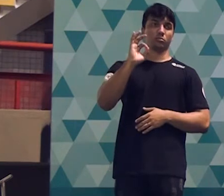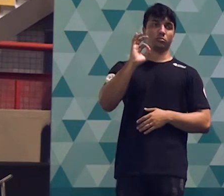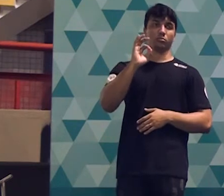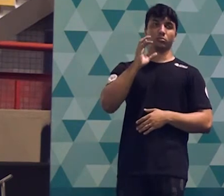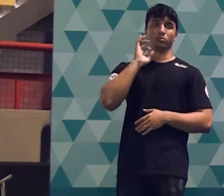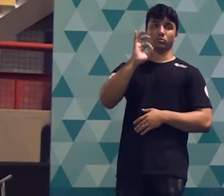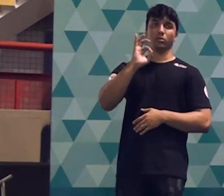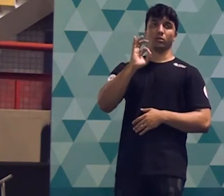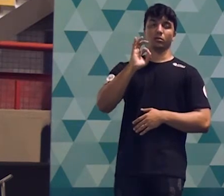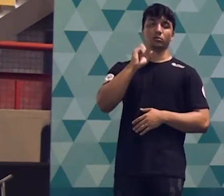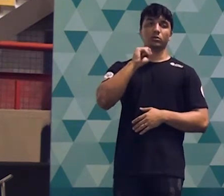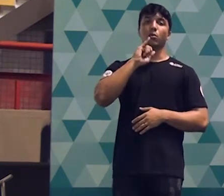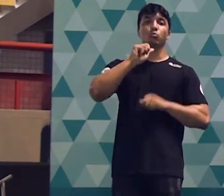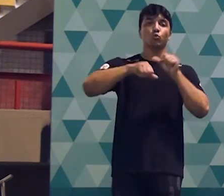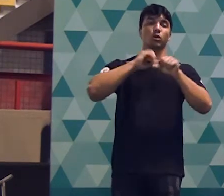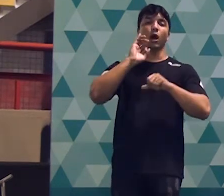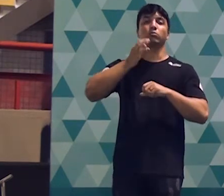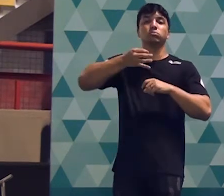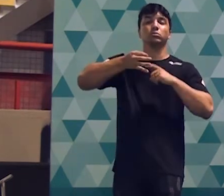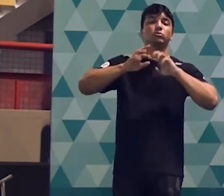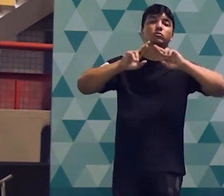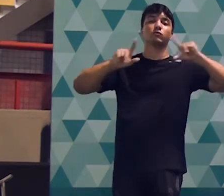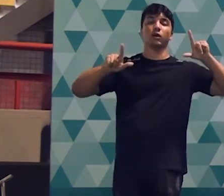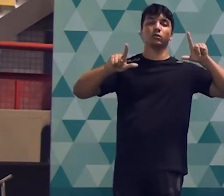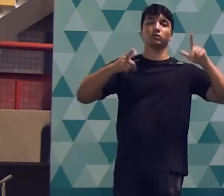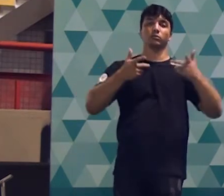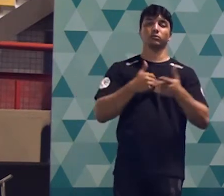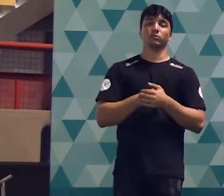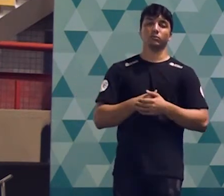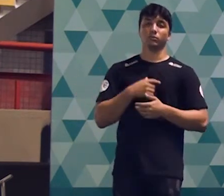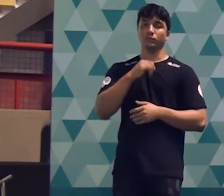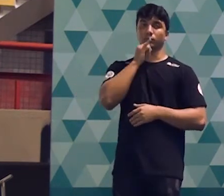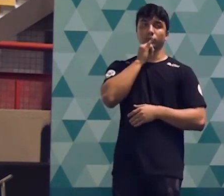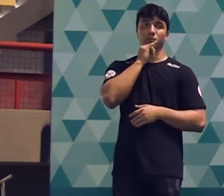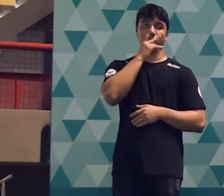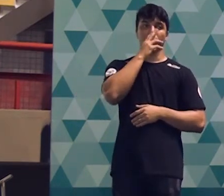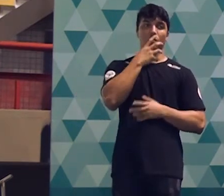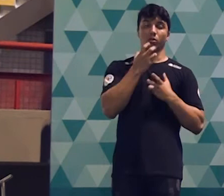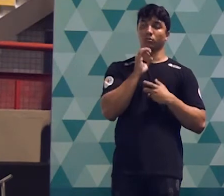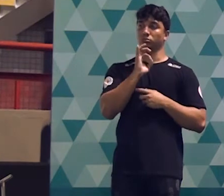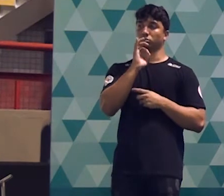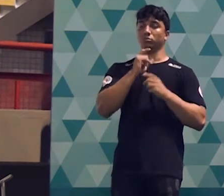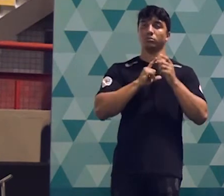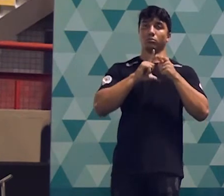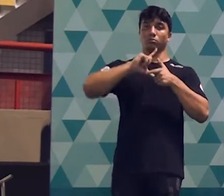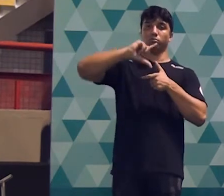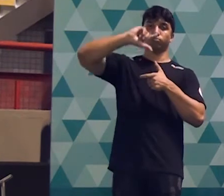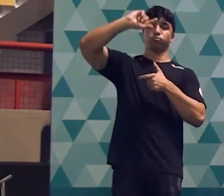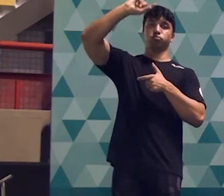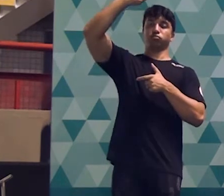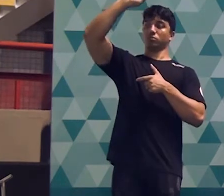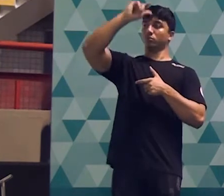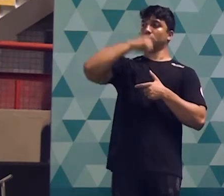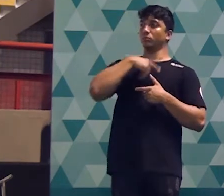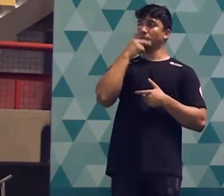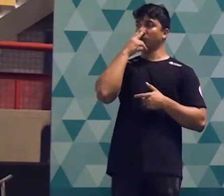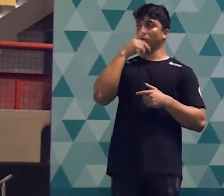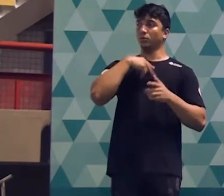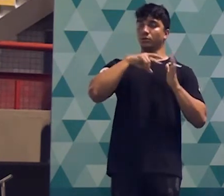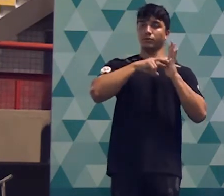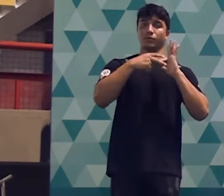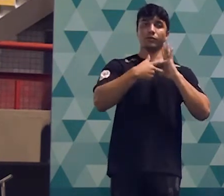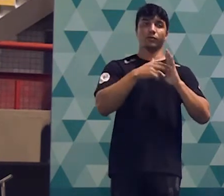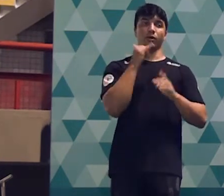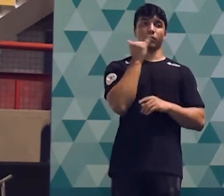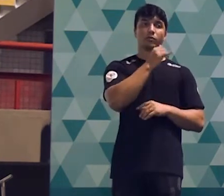coisa. No mergulho, quero subir, quero sair do fundo da água, você avisa para o